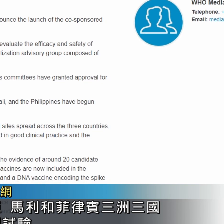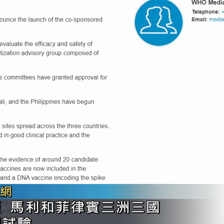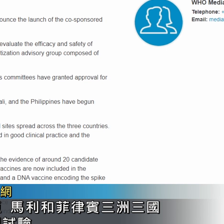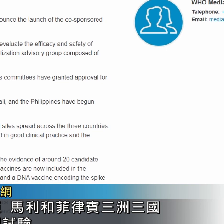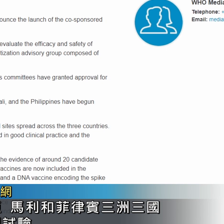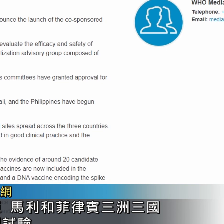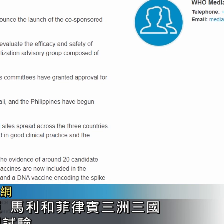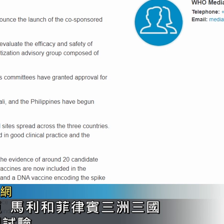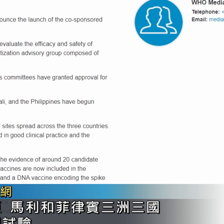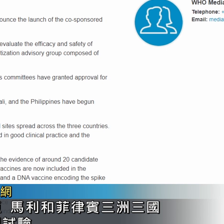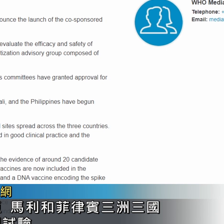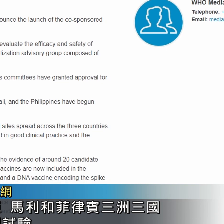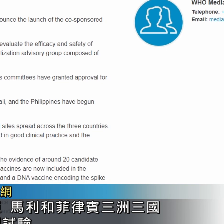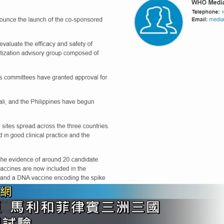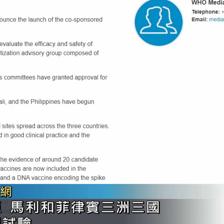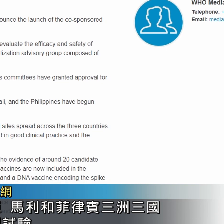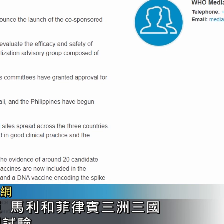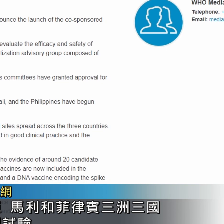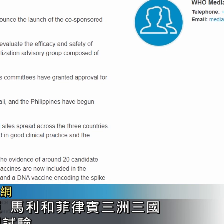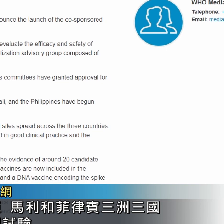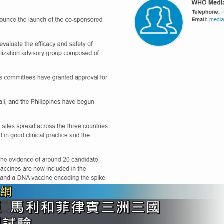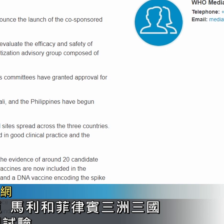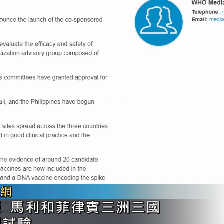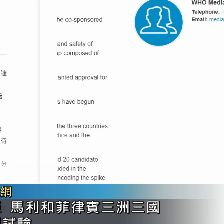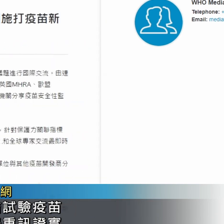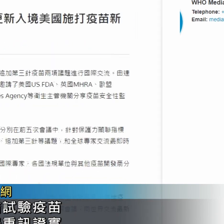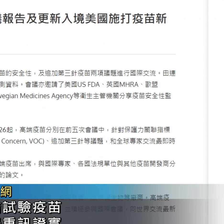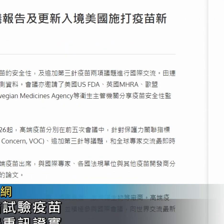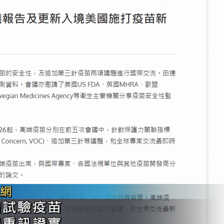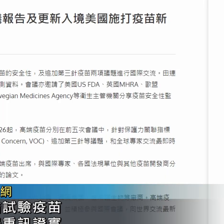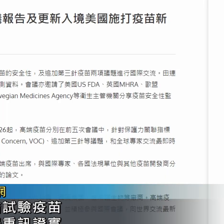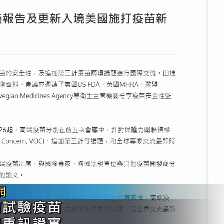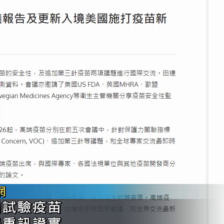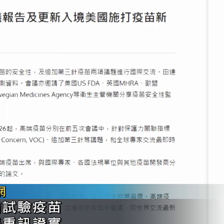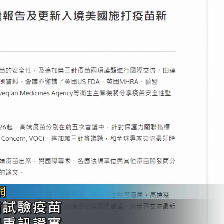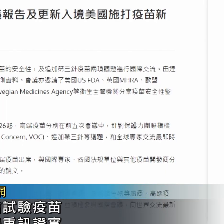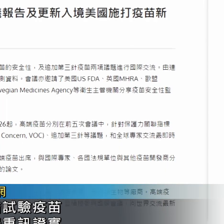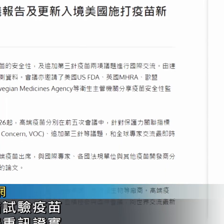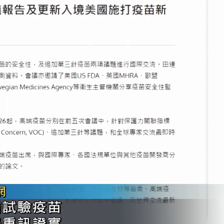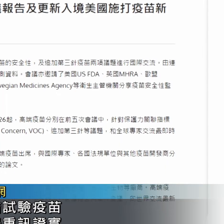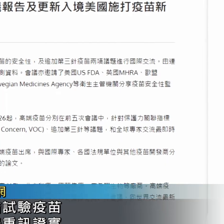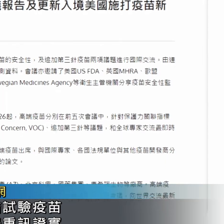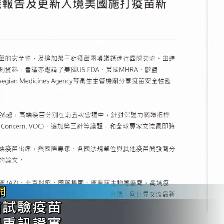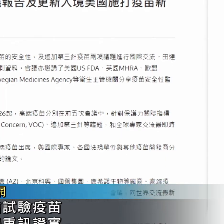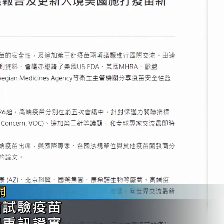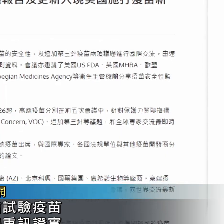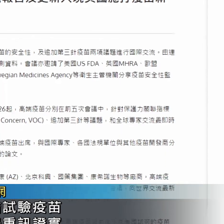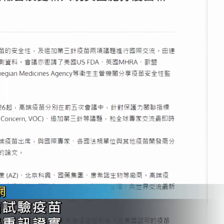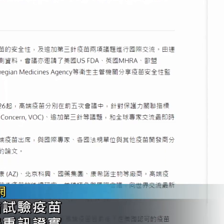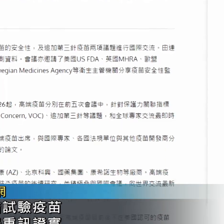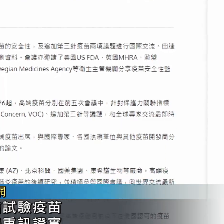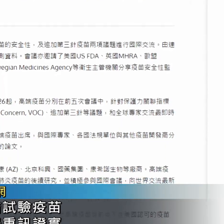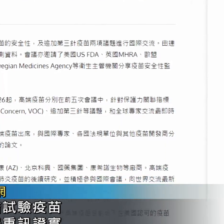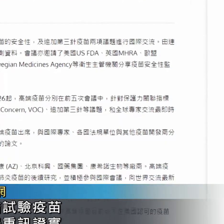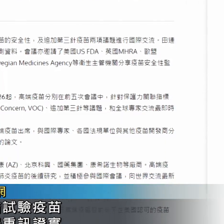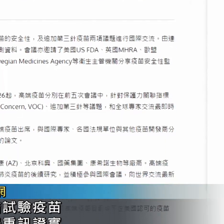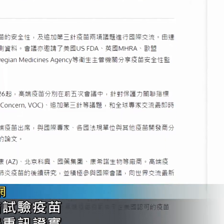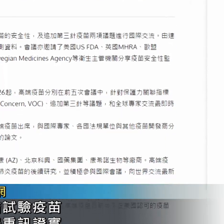律宾3州3国进行大规模3期试验。获选为世卫团结试验疫苗，高端随后也发表重讯证